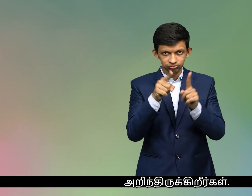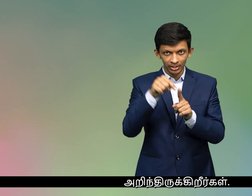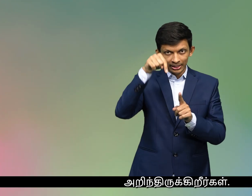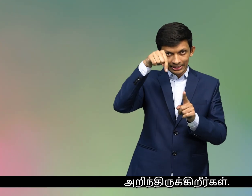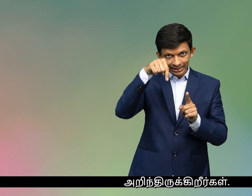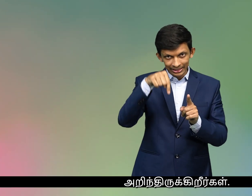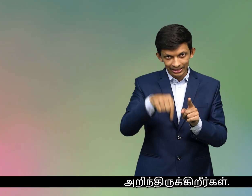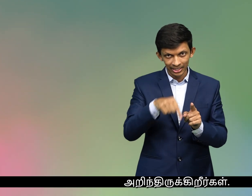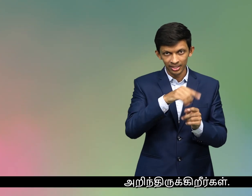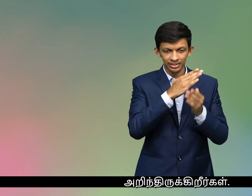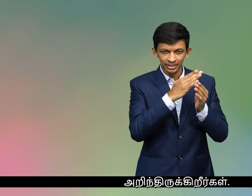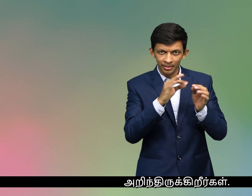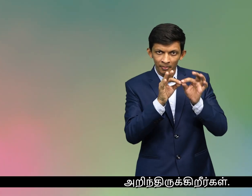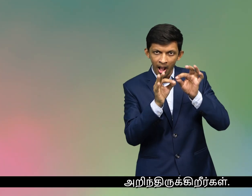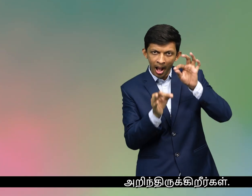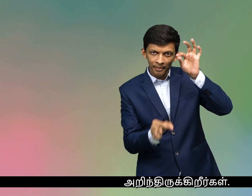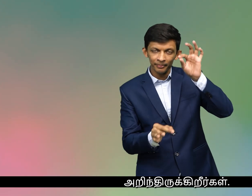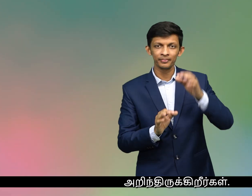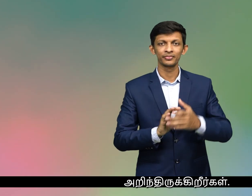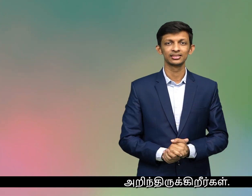ஏற்கனவே அறிந்தீர்கள்.